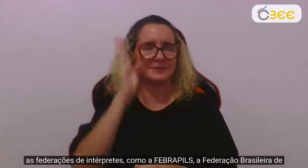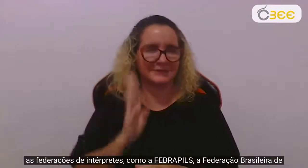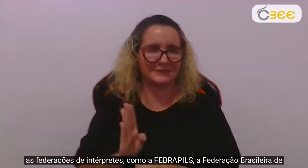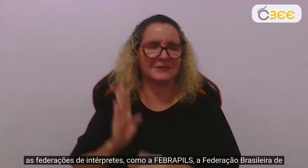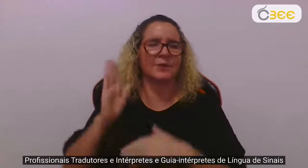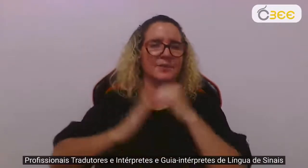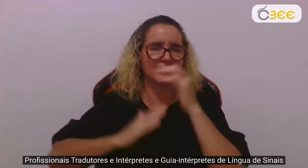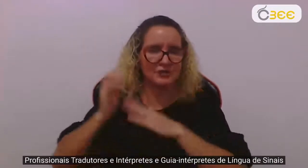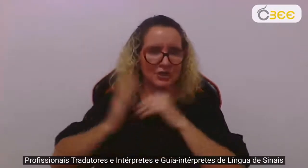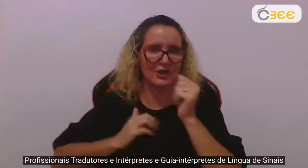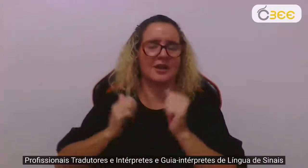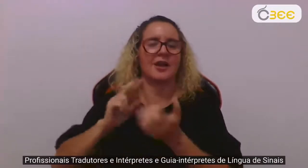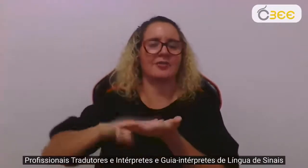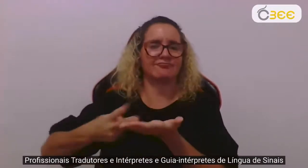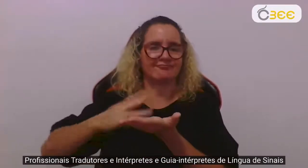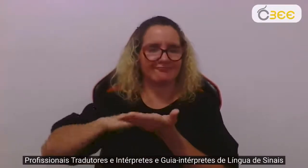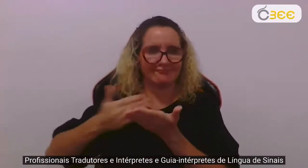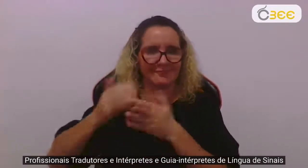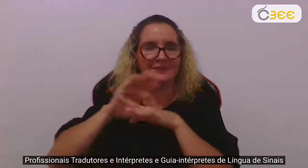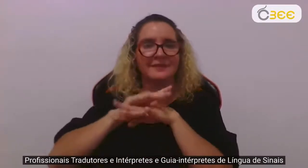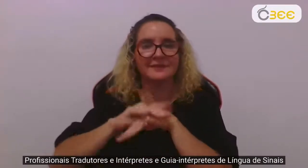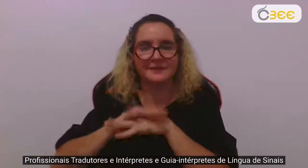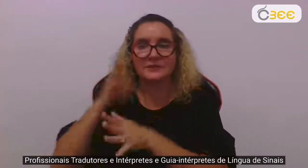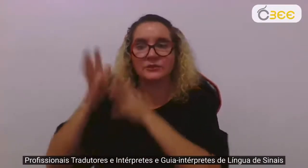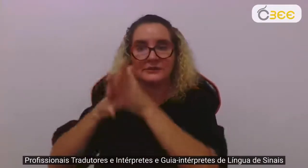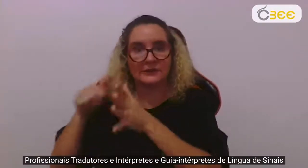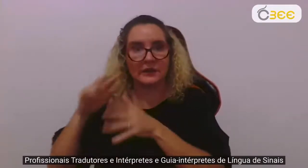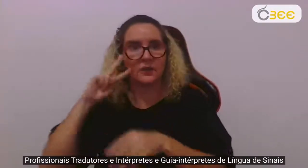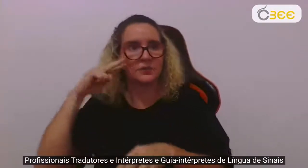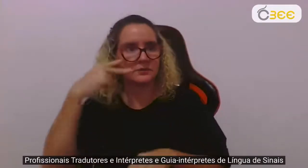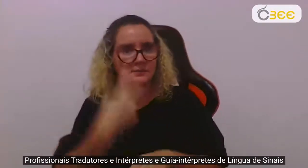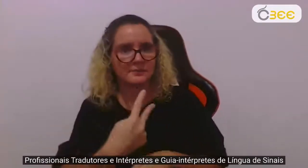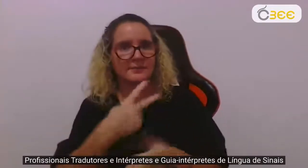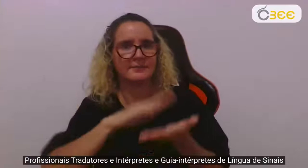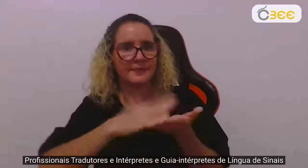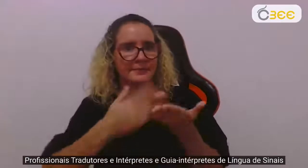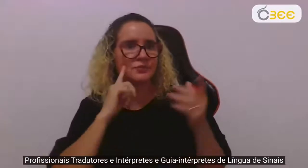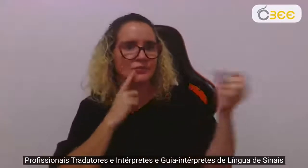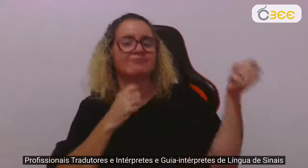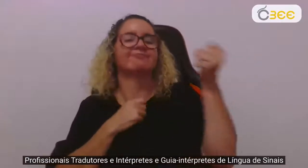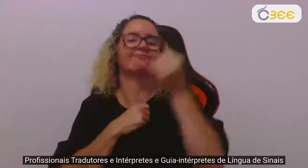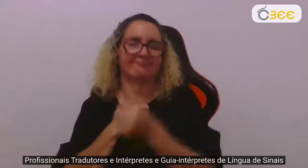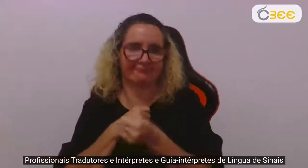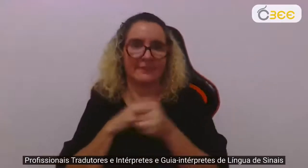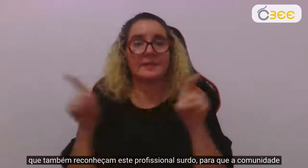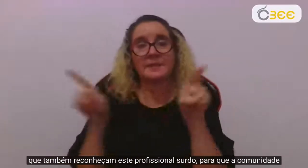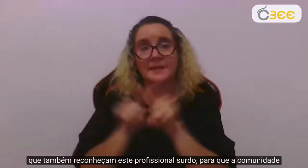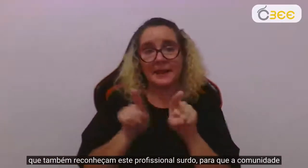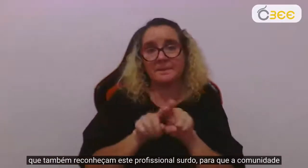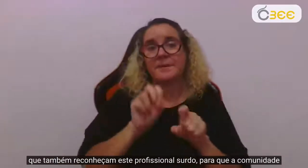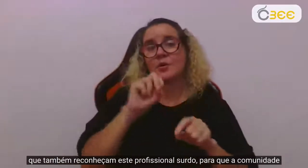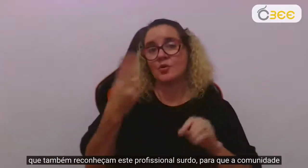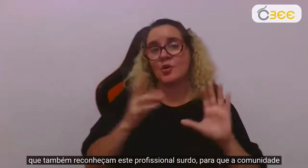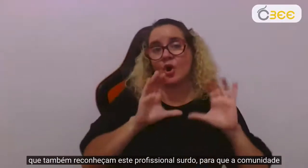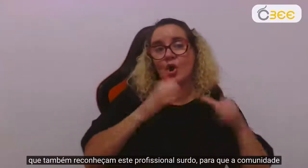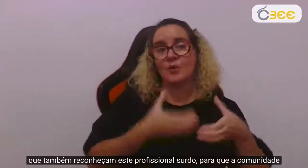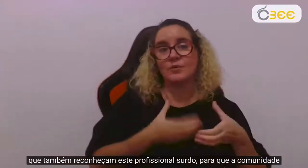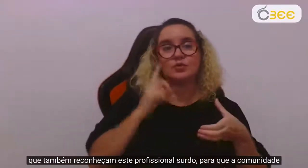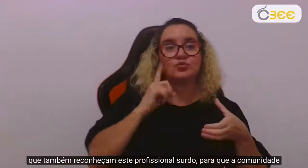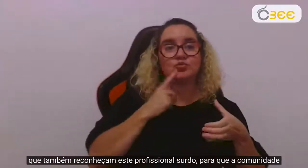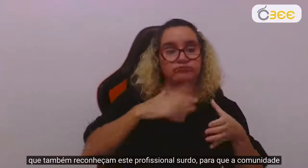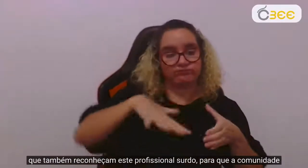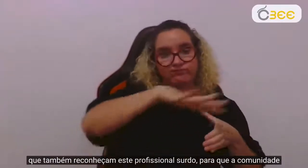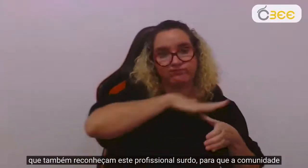Federação Brasileira de Profissionais, Tradutores, Intérpretes e Guias Intérpretes de Língua de Sinais, que também